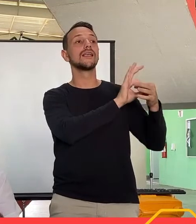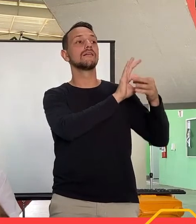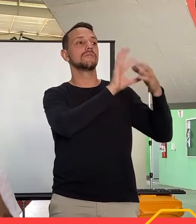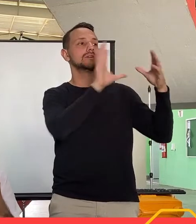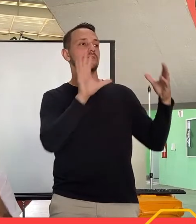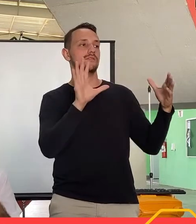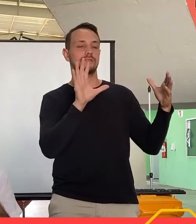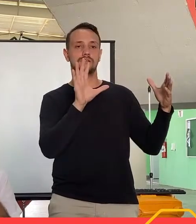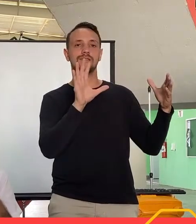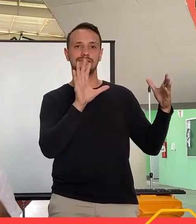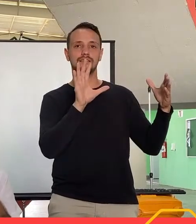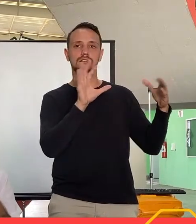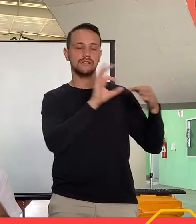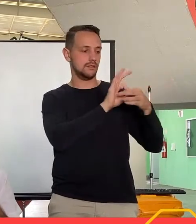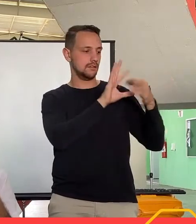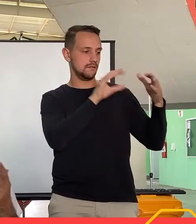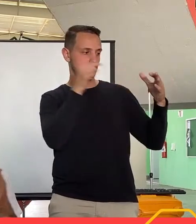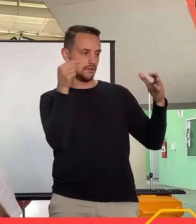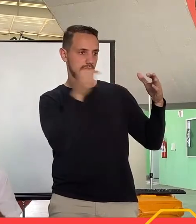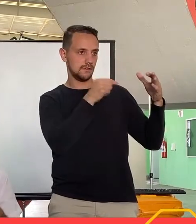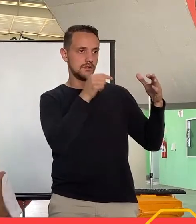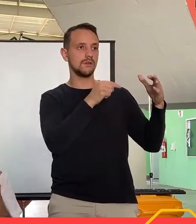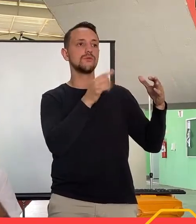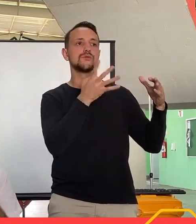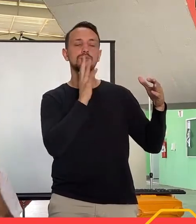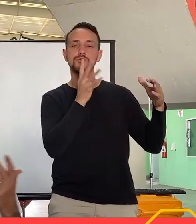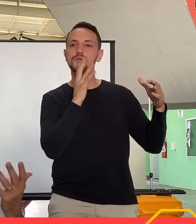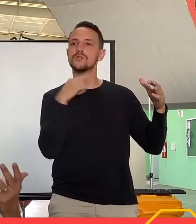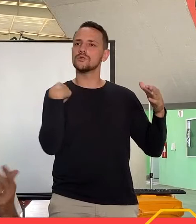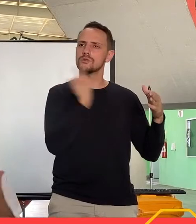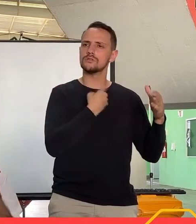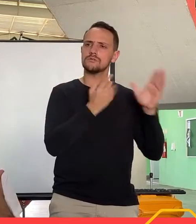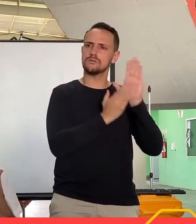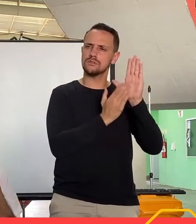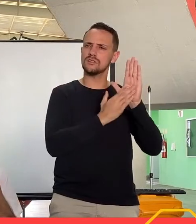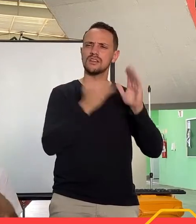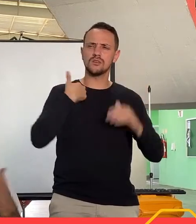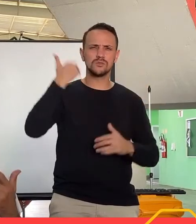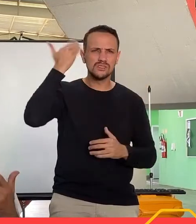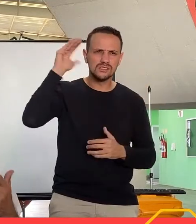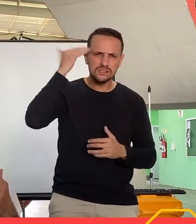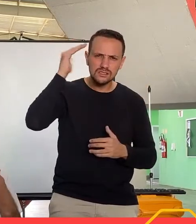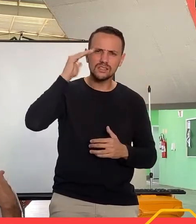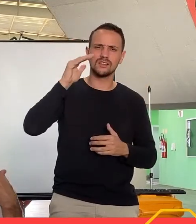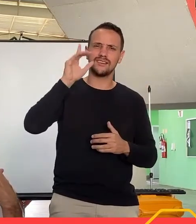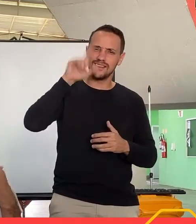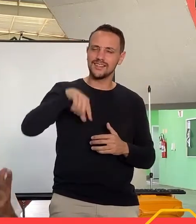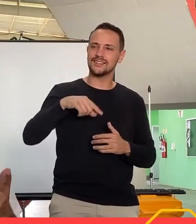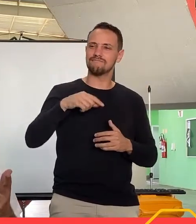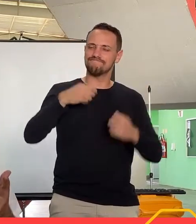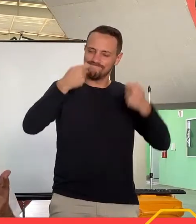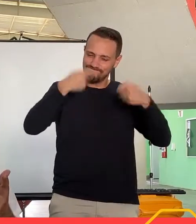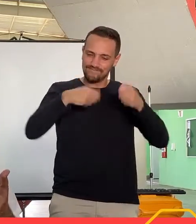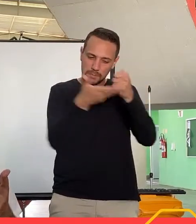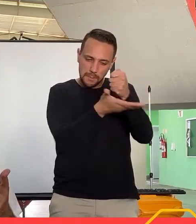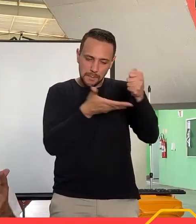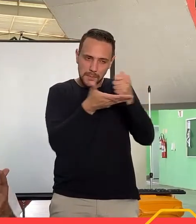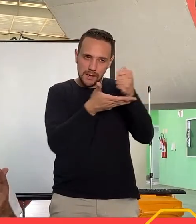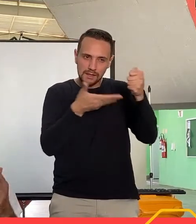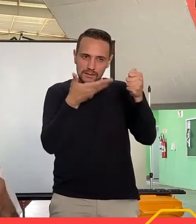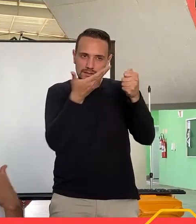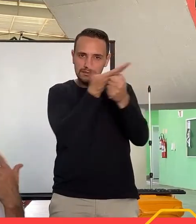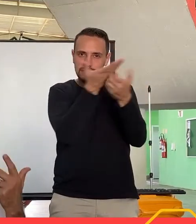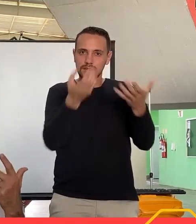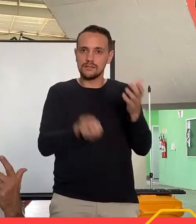Que a gente tem hoje, que é próprio do que a gente entende que é a essência da nossa